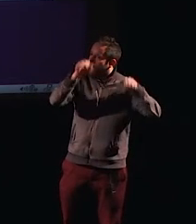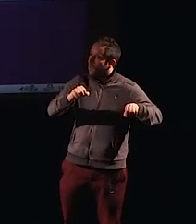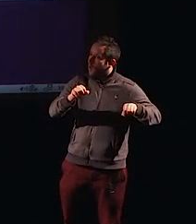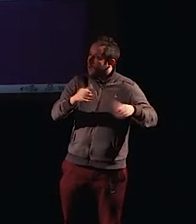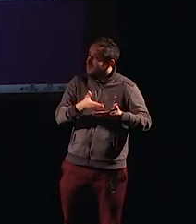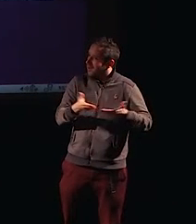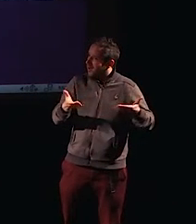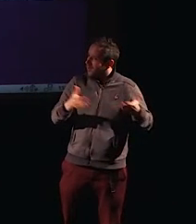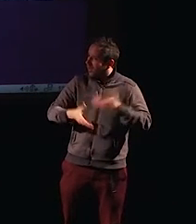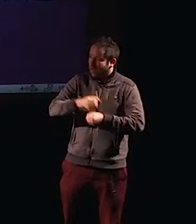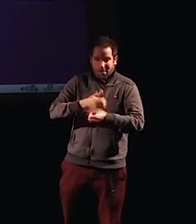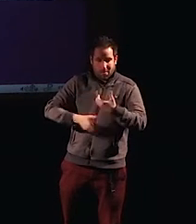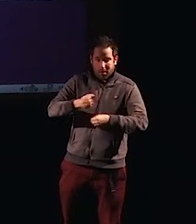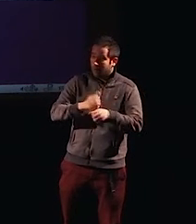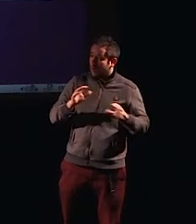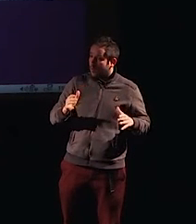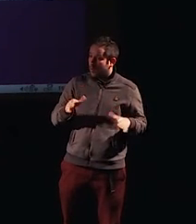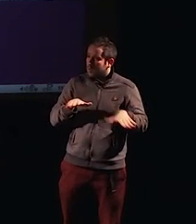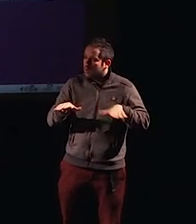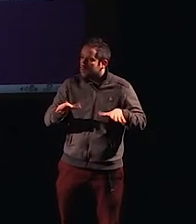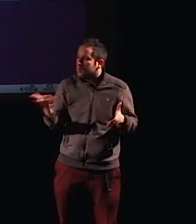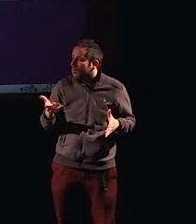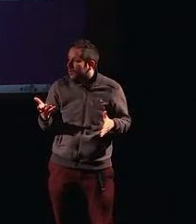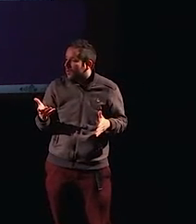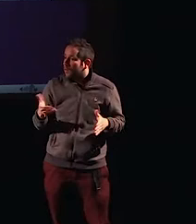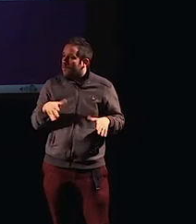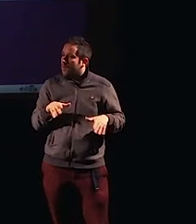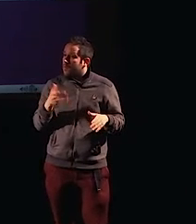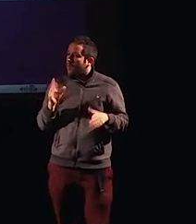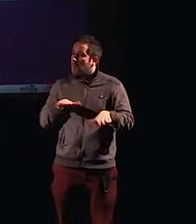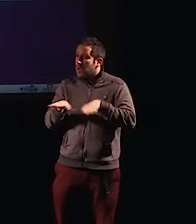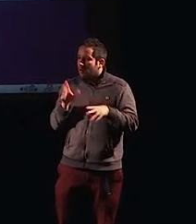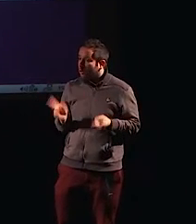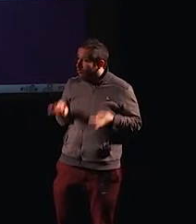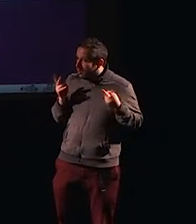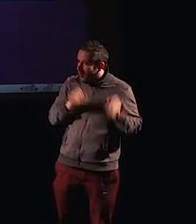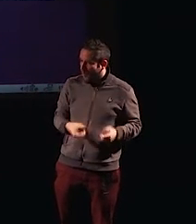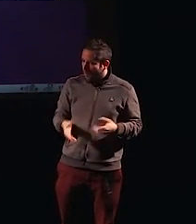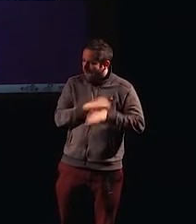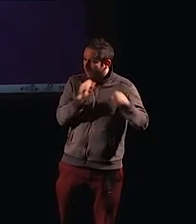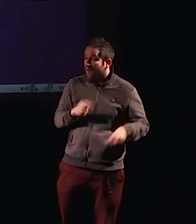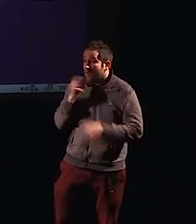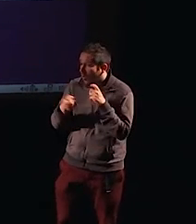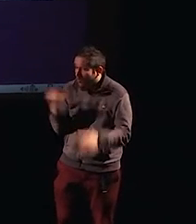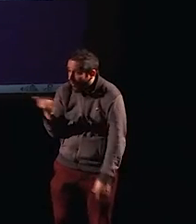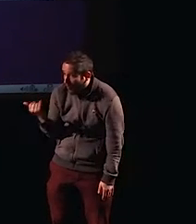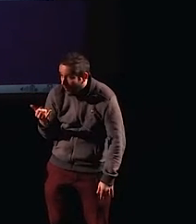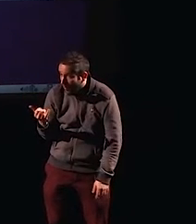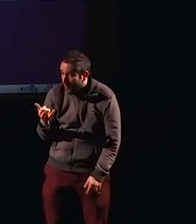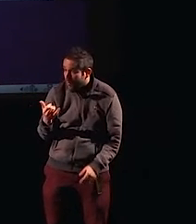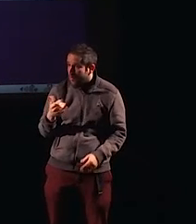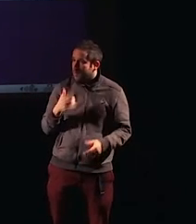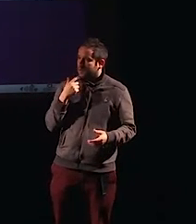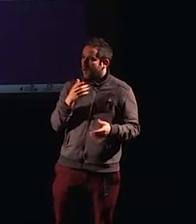plus simplement, avec de moins en moins de moyens. L'idée, c'est de produire du pouvoir avec les moyens les plus légers possibles. C'est qu'il n'y a plus besoin de violence. Donc, comme il n'y a plus besoin de violence, puisqu'on